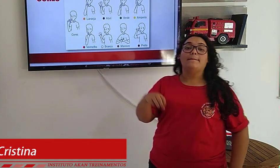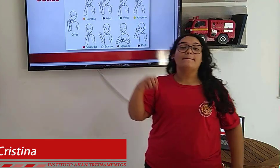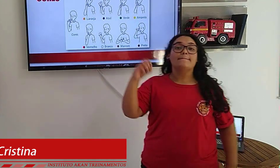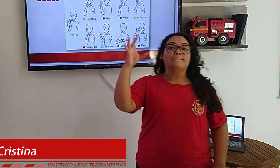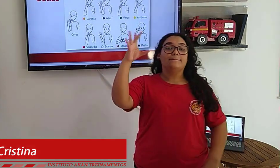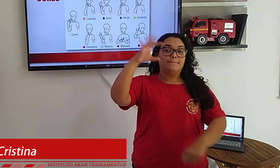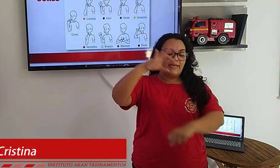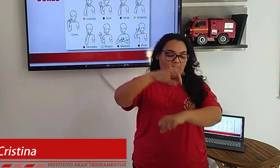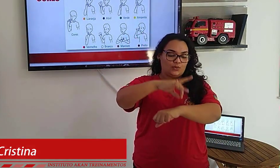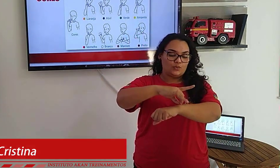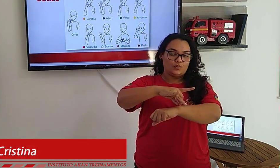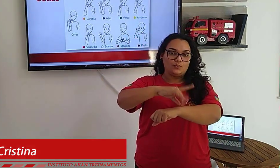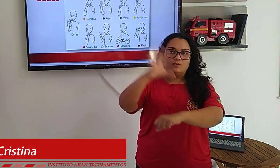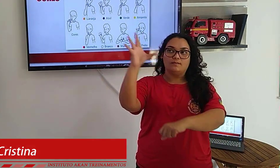e preto.